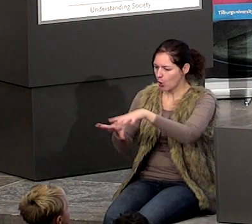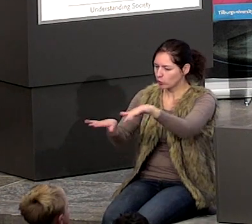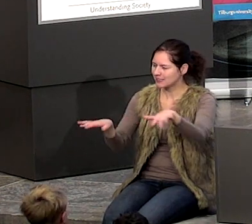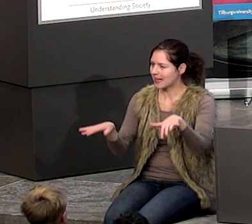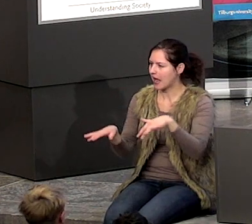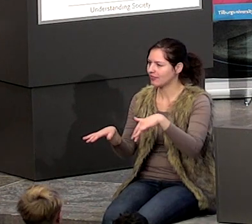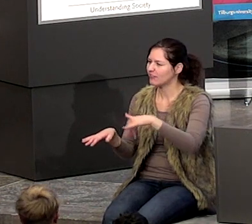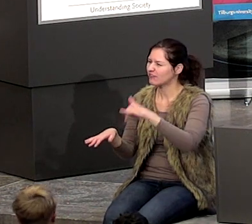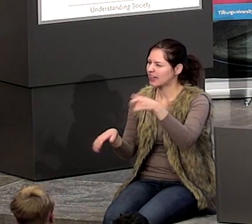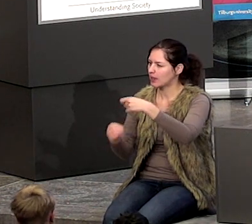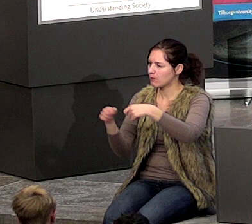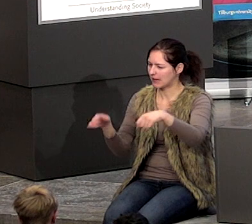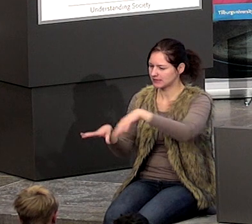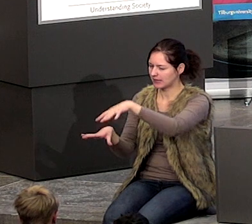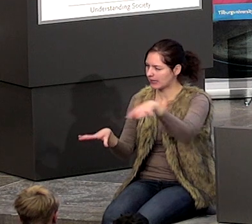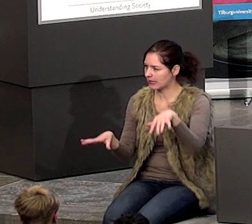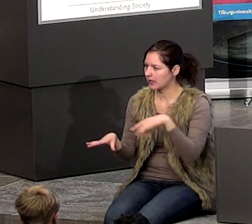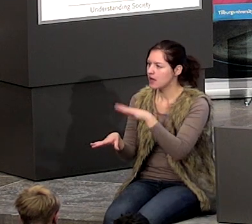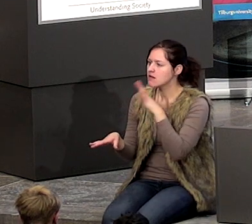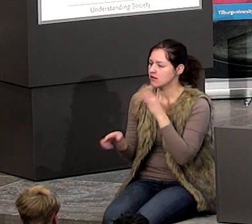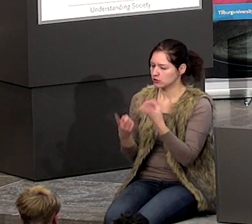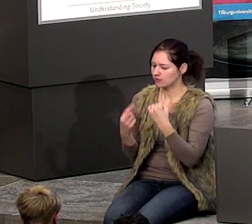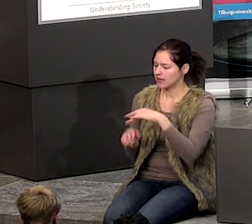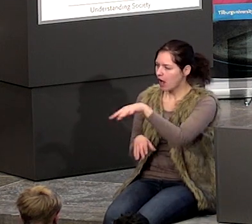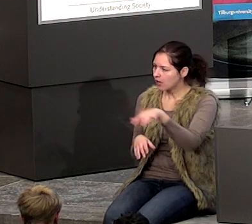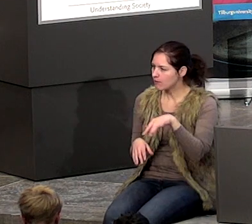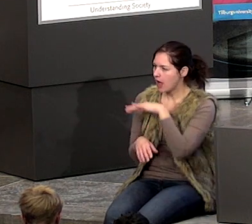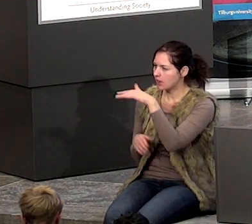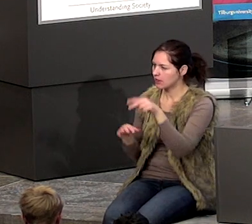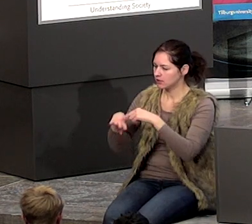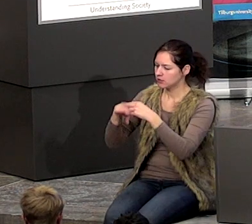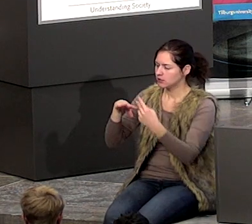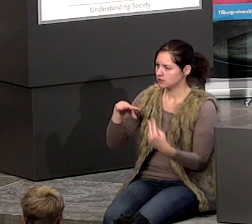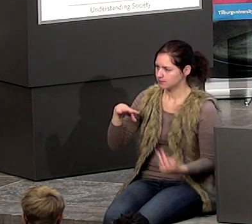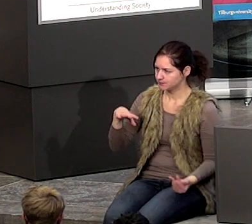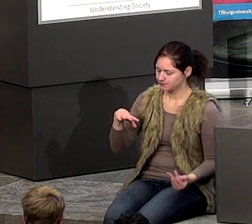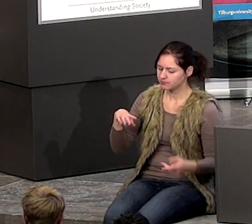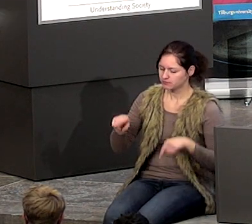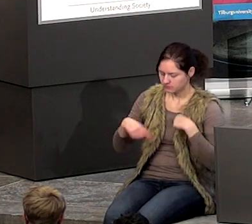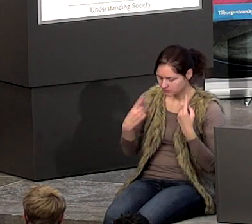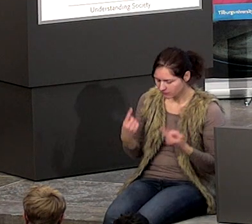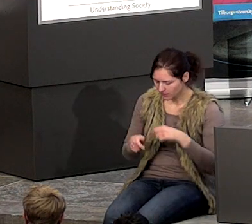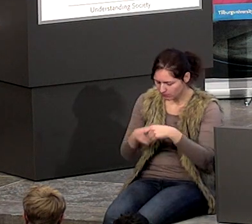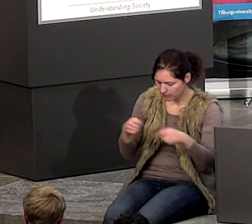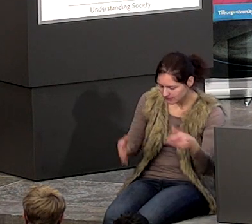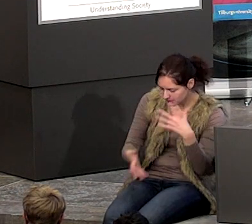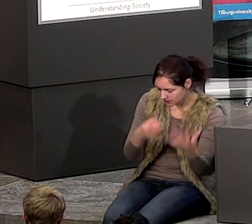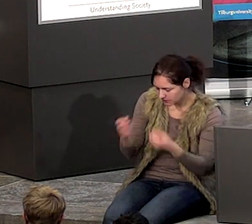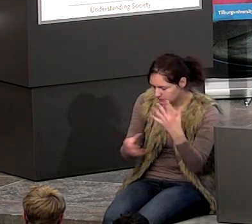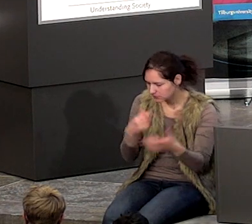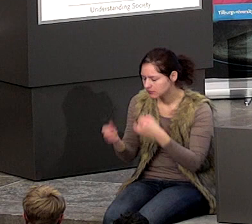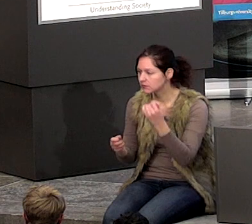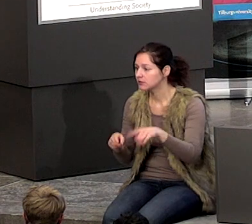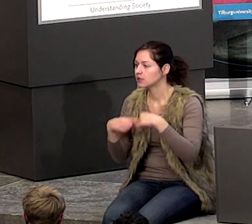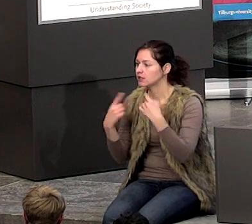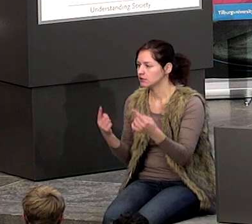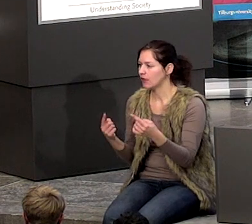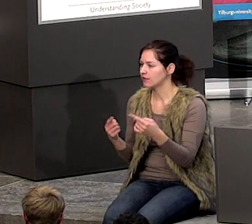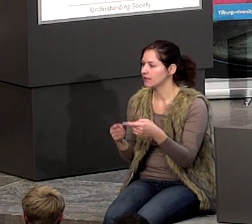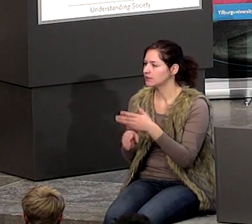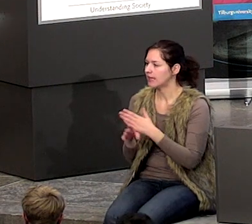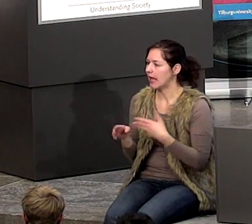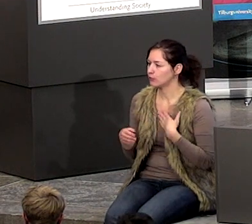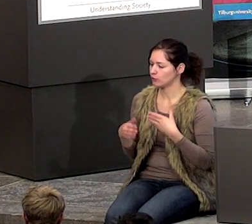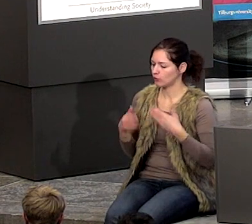drijft. Als we dat allemaal door duikers, door individuele duikers uit de oceaan moeten laten opduiken, dan ligt de helft van de wereldbevolking in de grote oceaan te